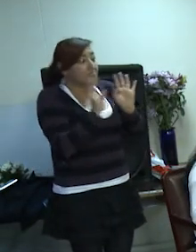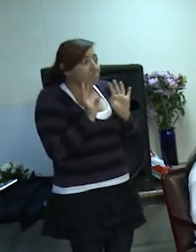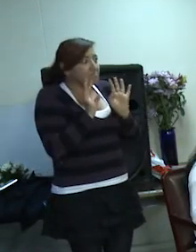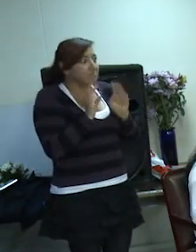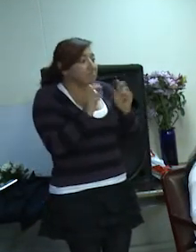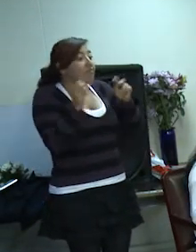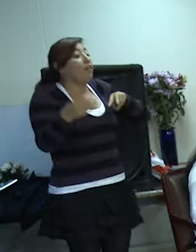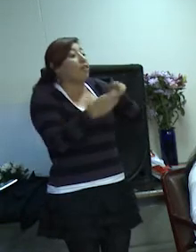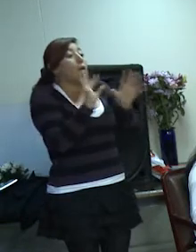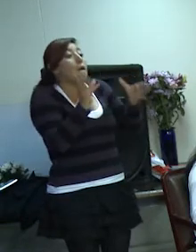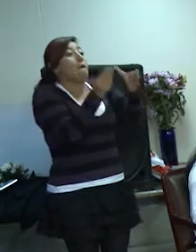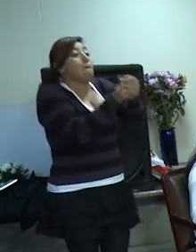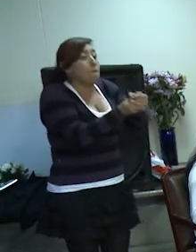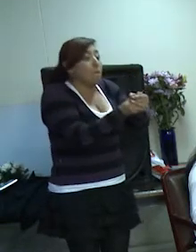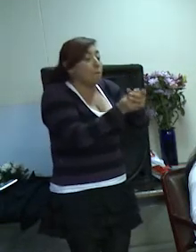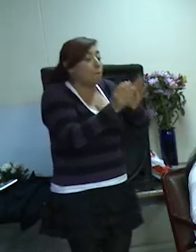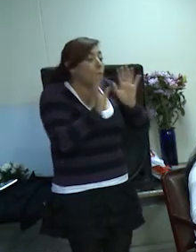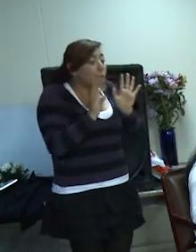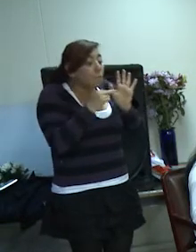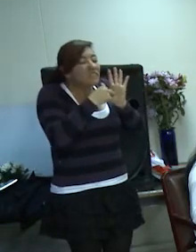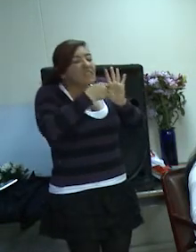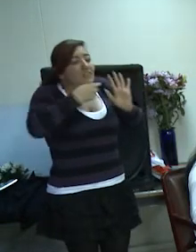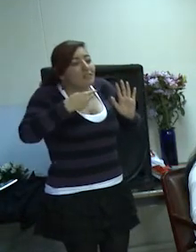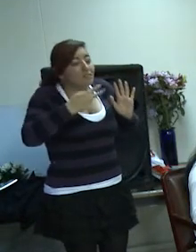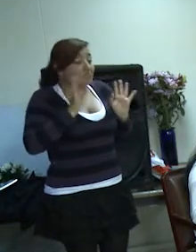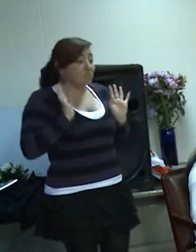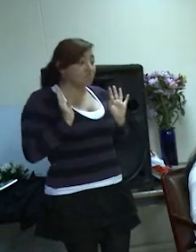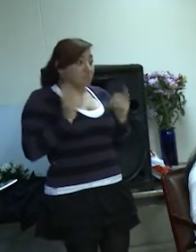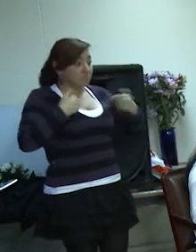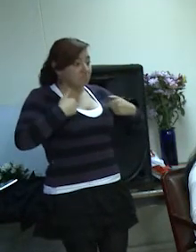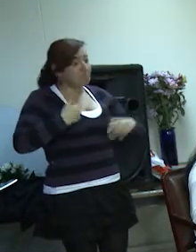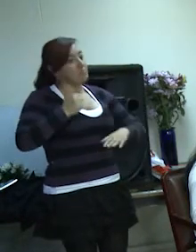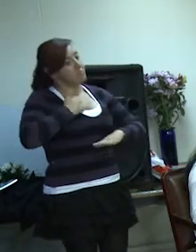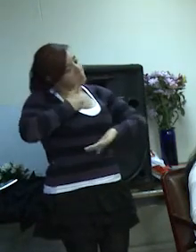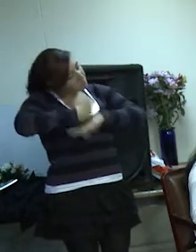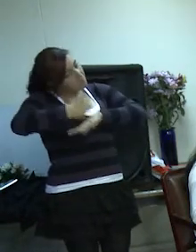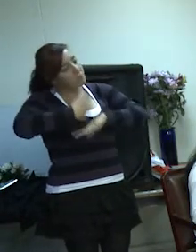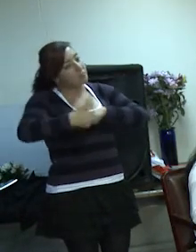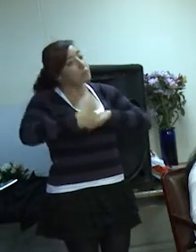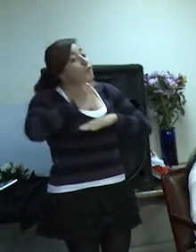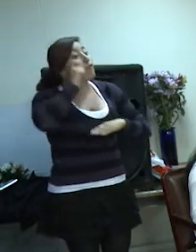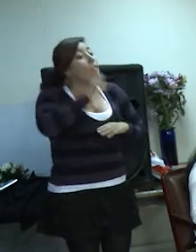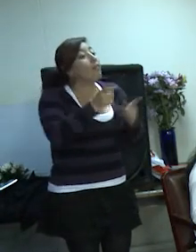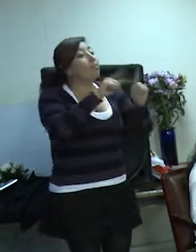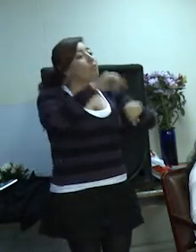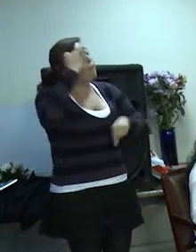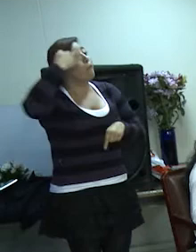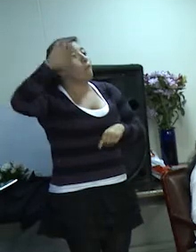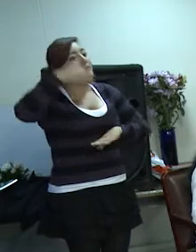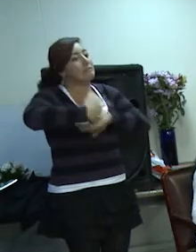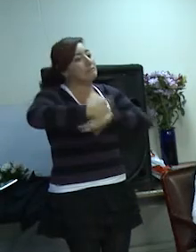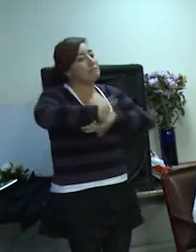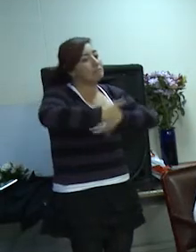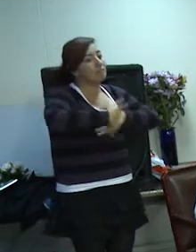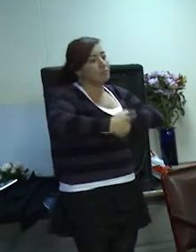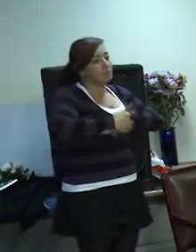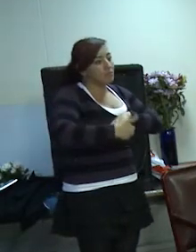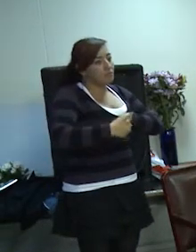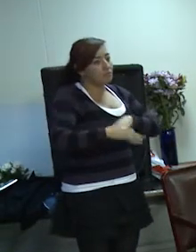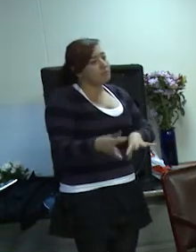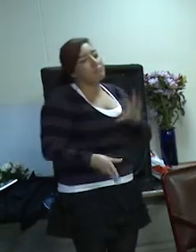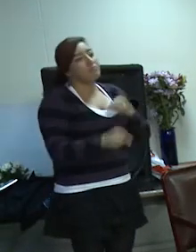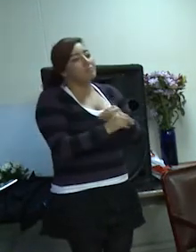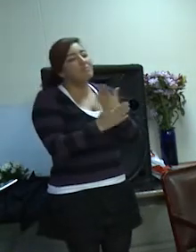educación inclusiva, y eso nos implica no solamente unas exigencias humanas y profesionales, sino que también